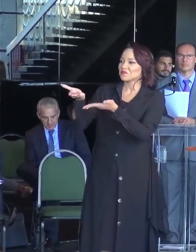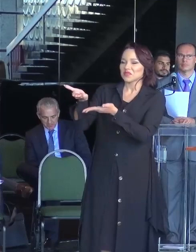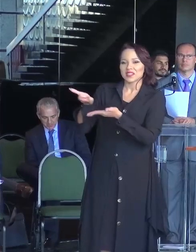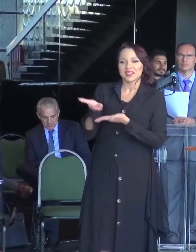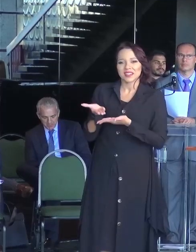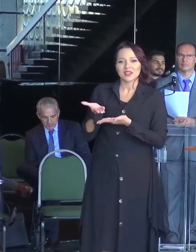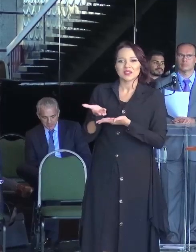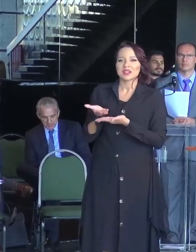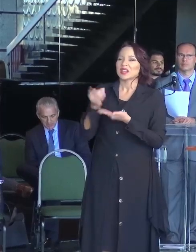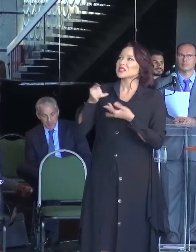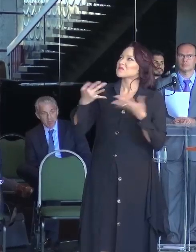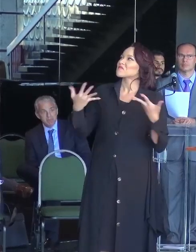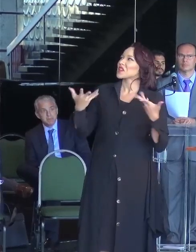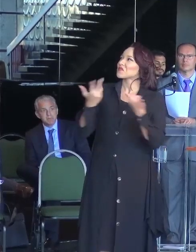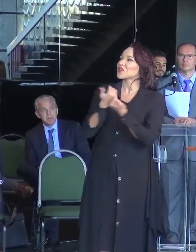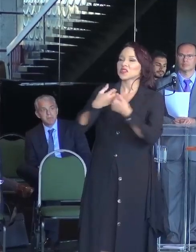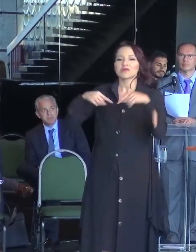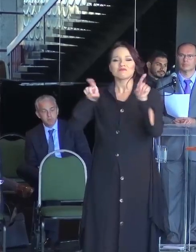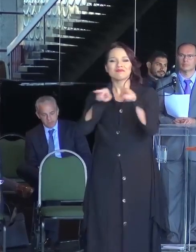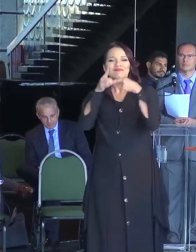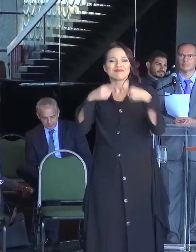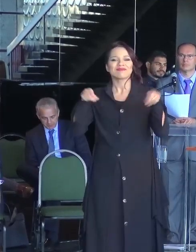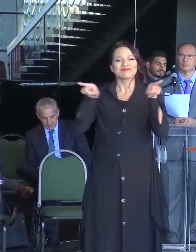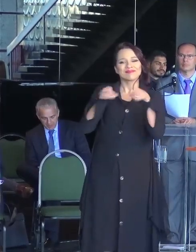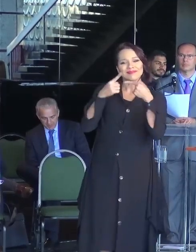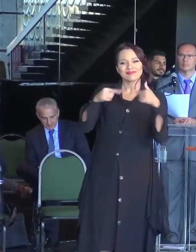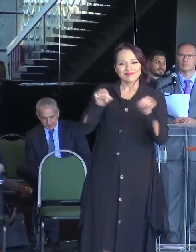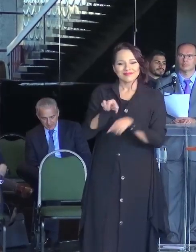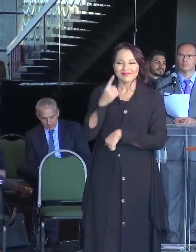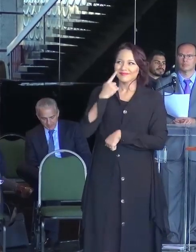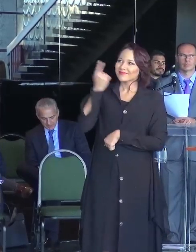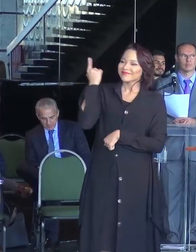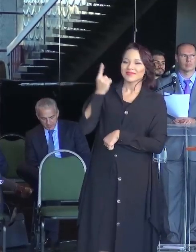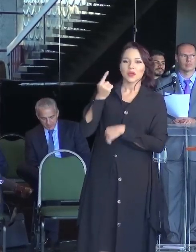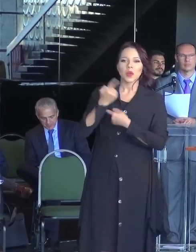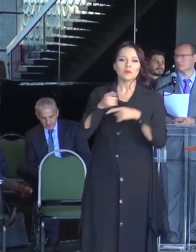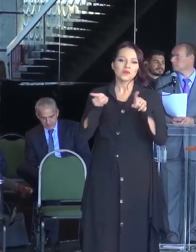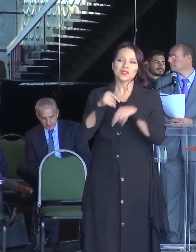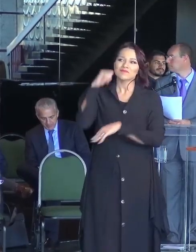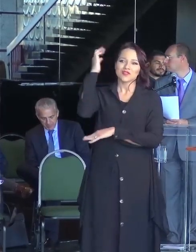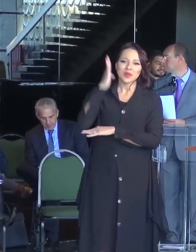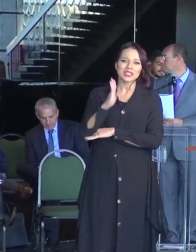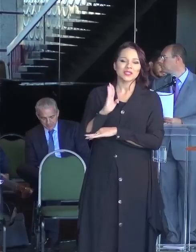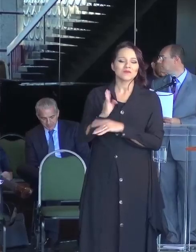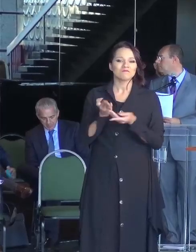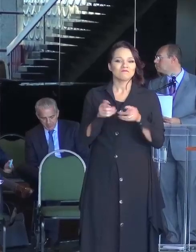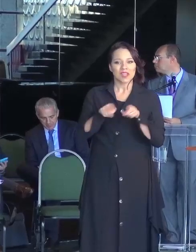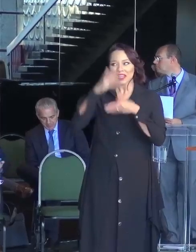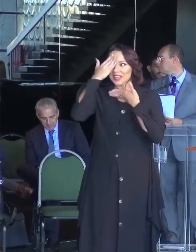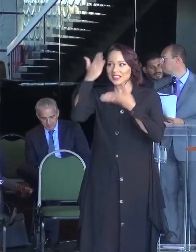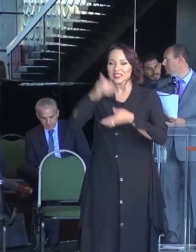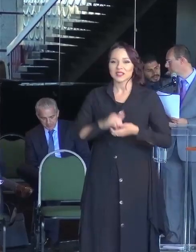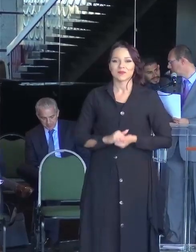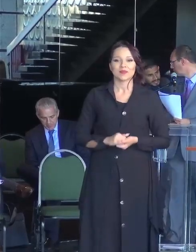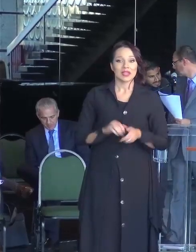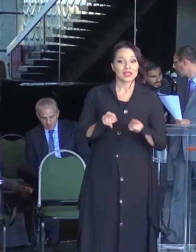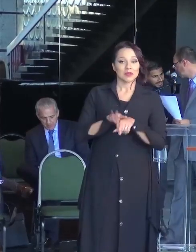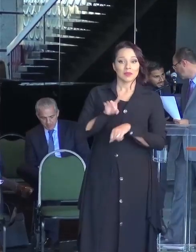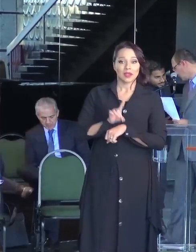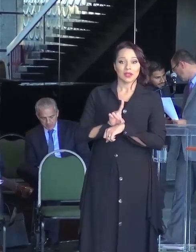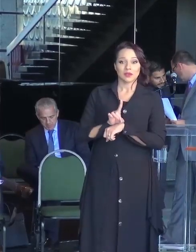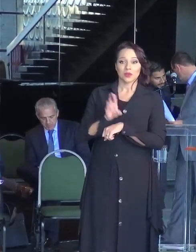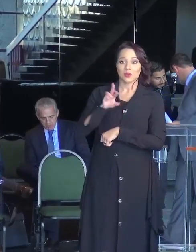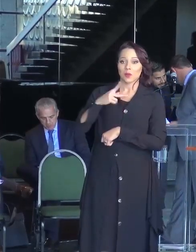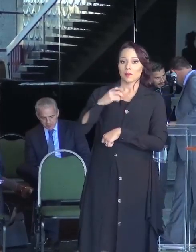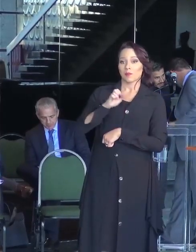gentilmente essa maravilhosa banda que nos brindou aí com a execução do hino nacional. Quero também ao doutor Paulo Rebelo,